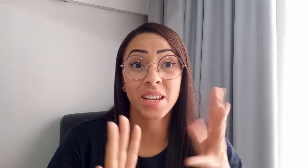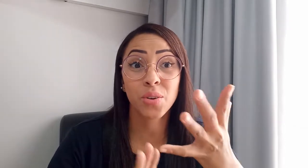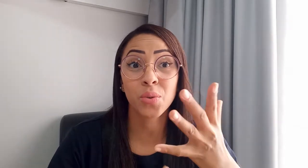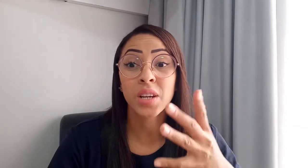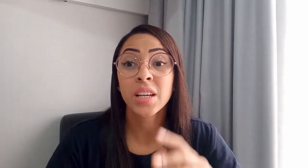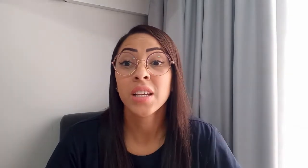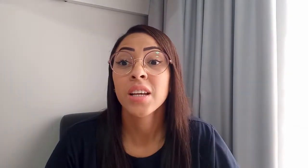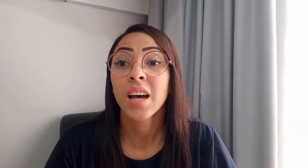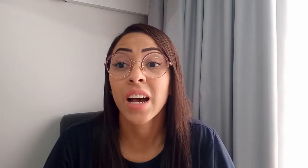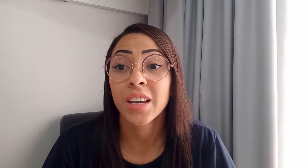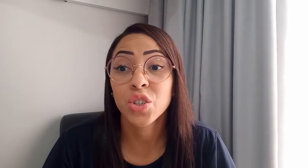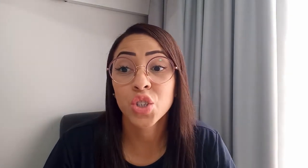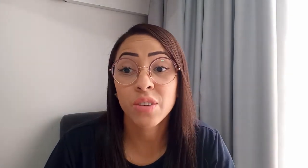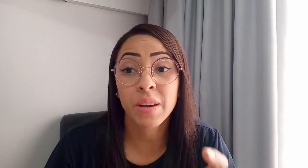Aconteceu. Aí a gente já vai para